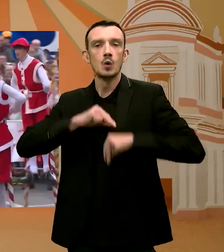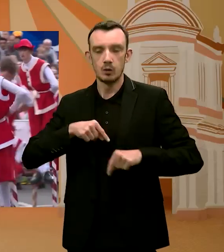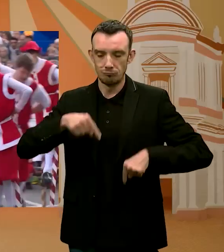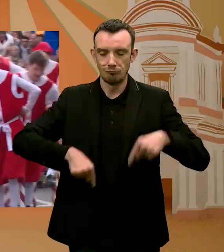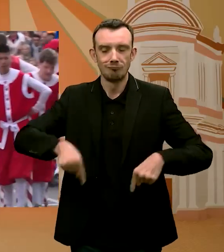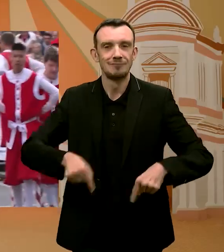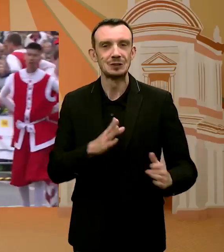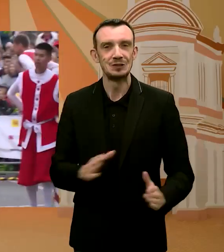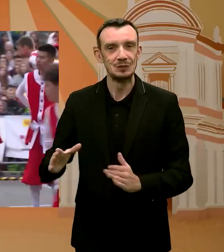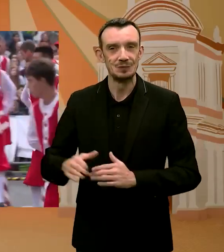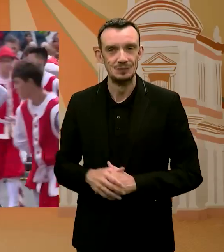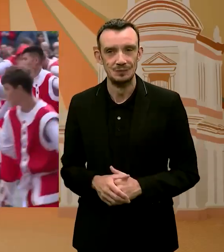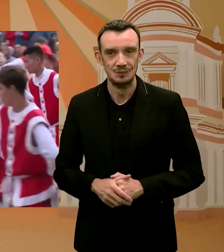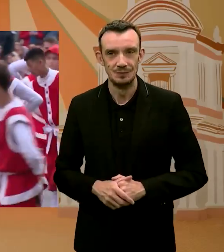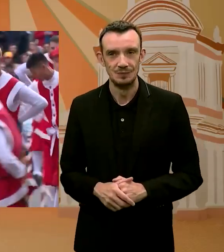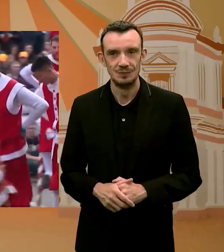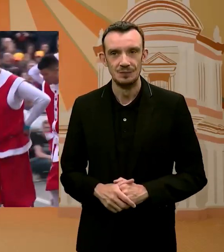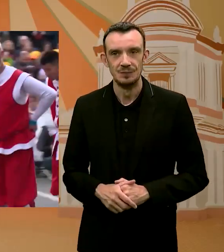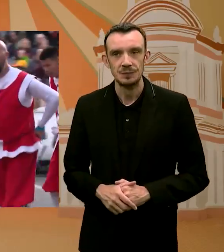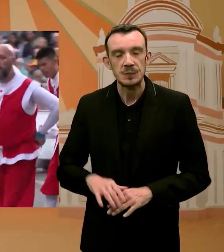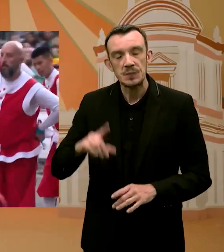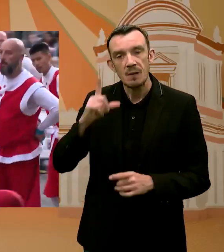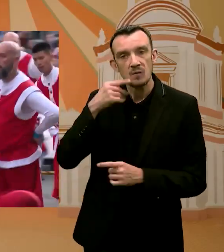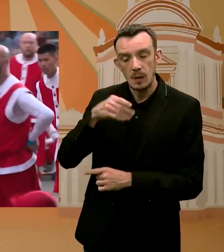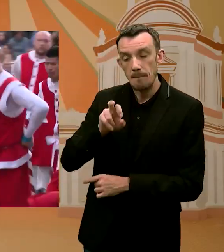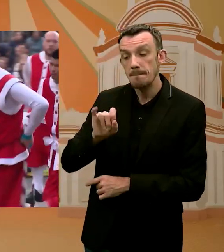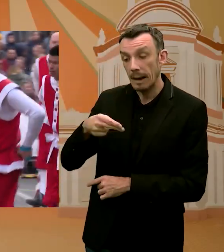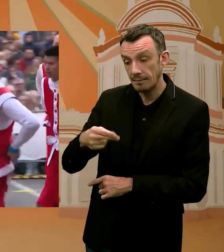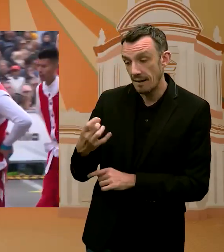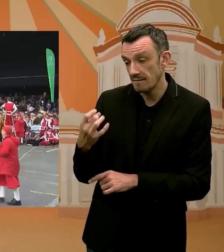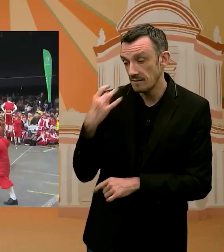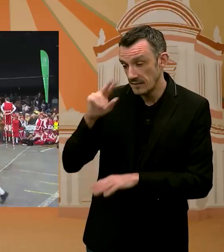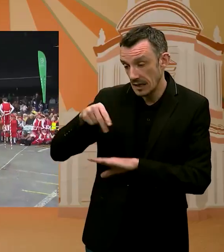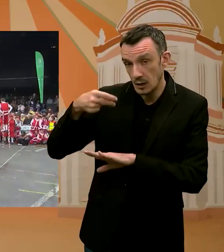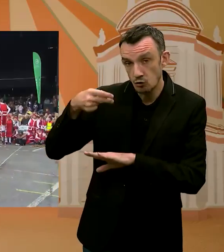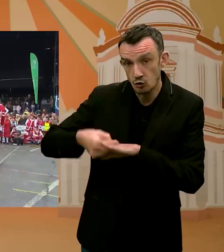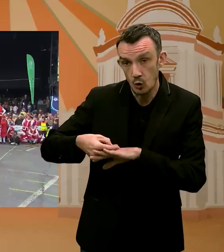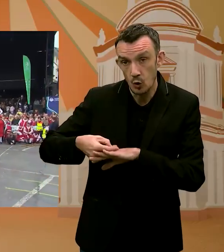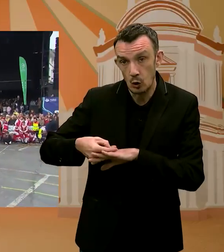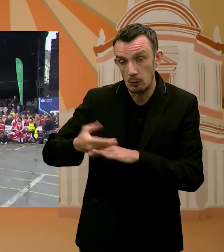Voilà, je suis avec Martin qui vient de chuter. Ouais, il y avait déjà eu une petite incartade là, il y a 35-40 secondes où tout est